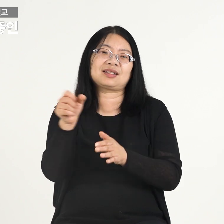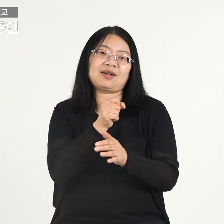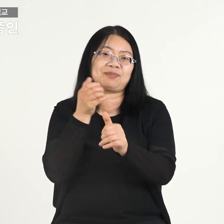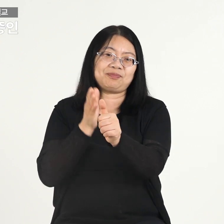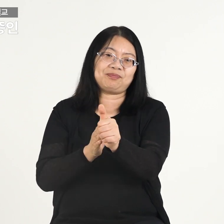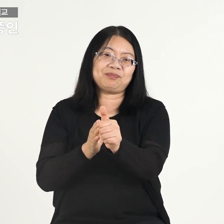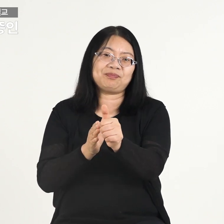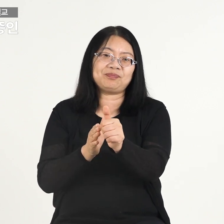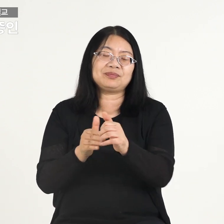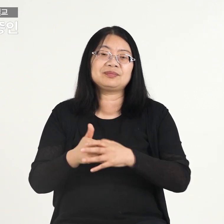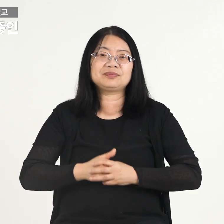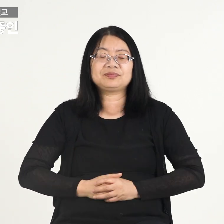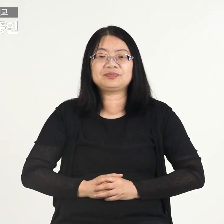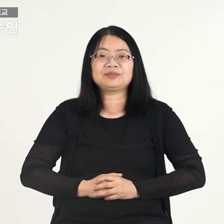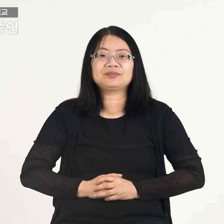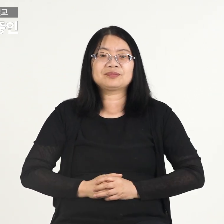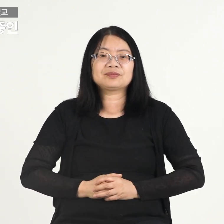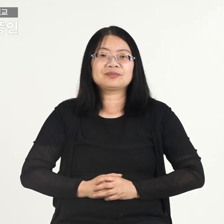있어야 됩니다.